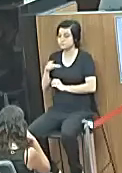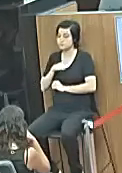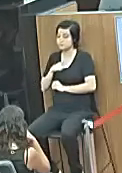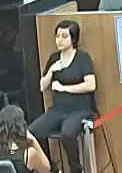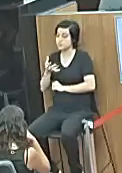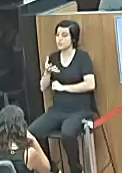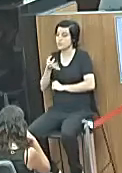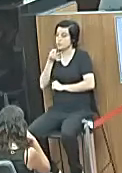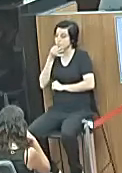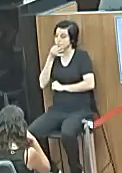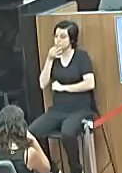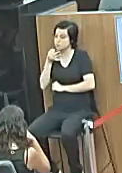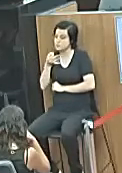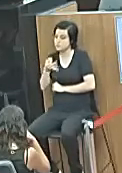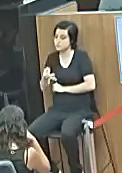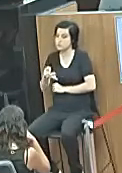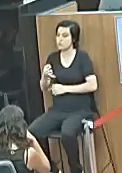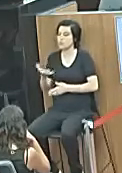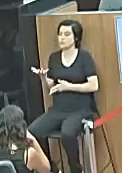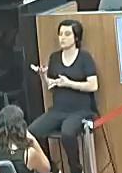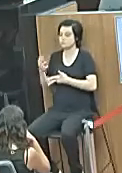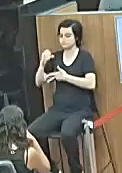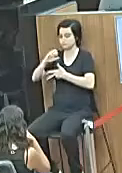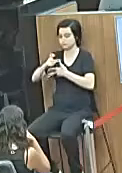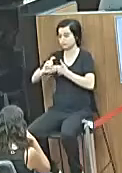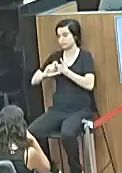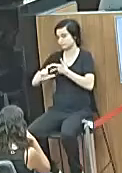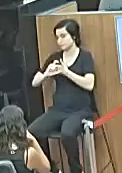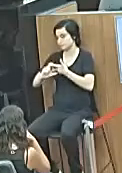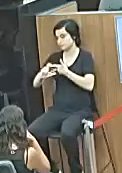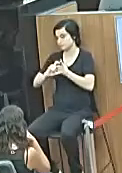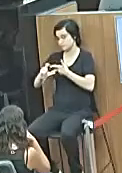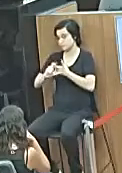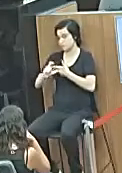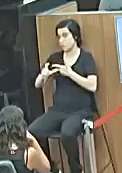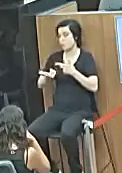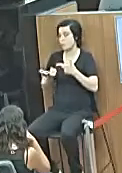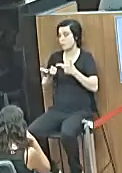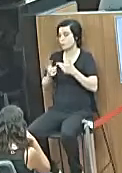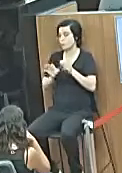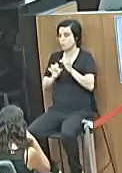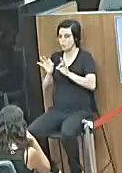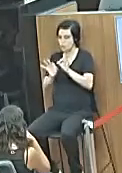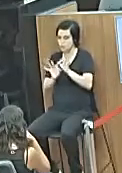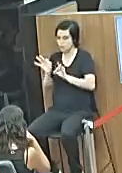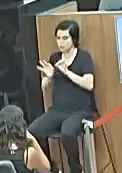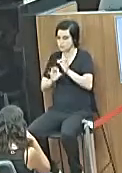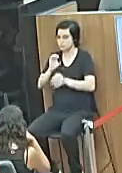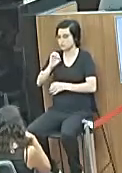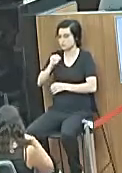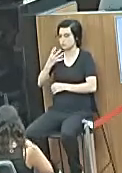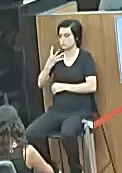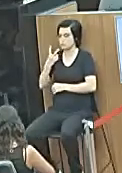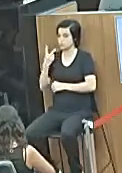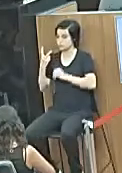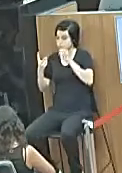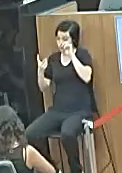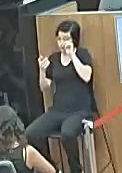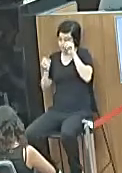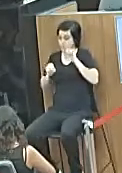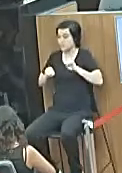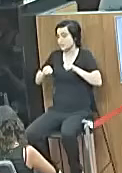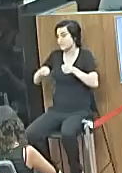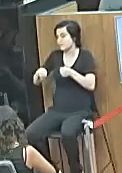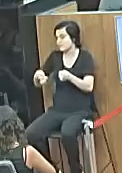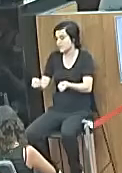ao poder executivo no âmbito dos programas 0 42 defesa sanitária 0